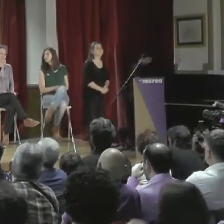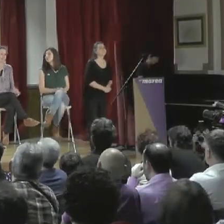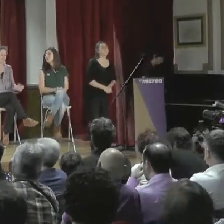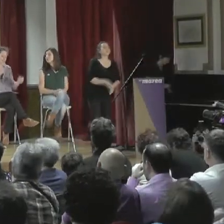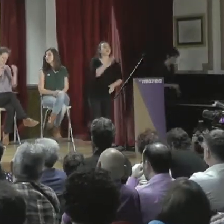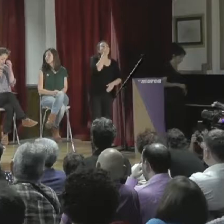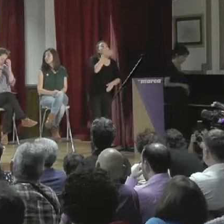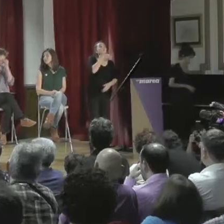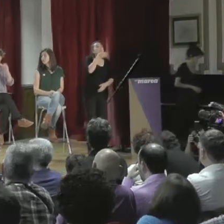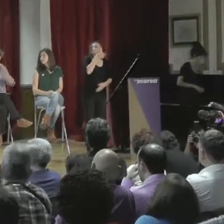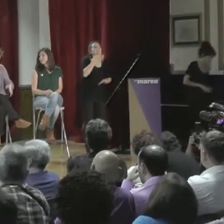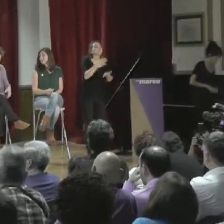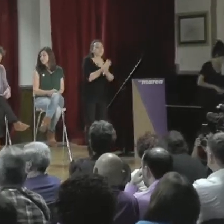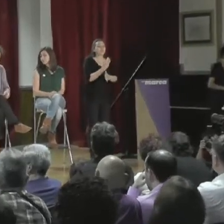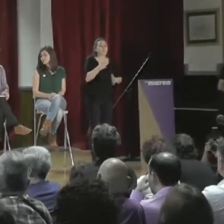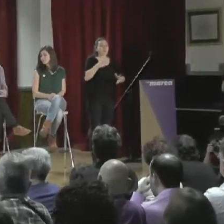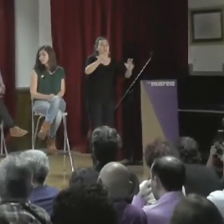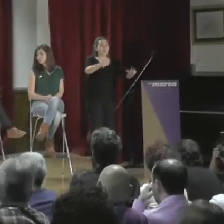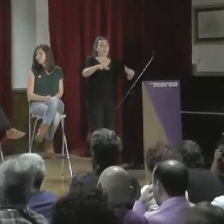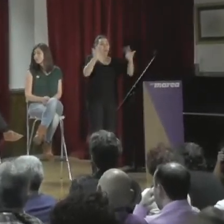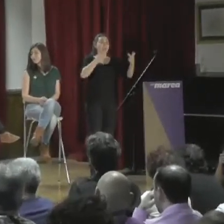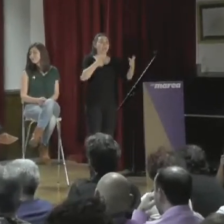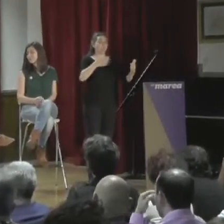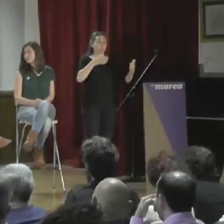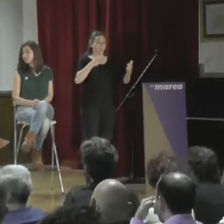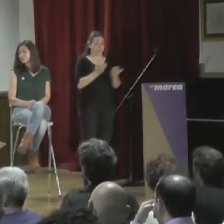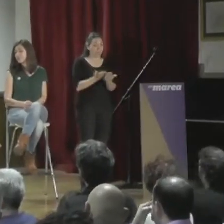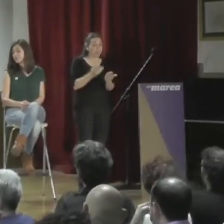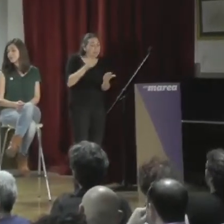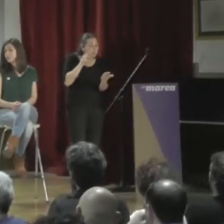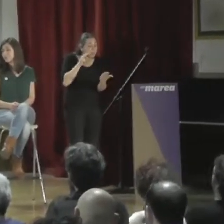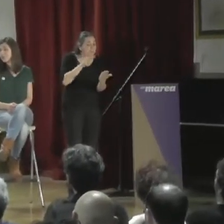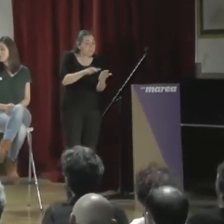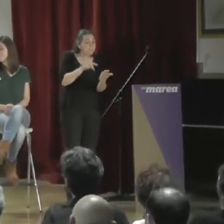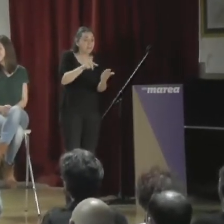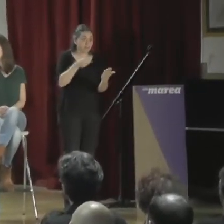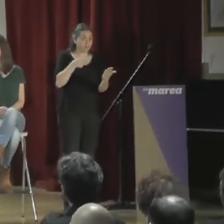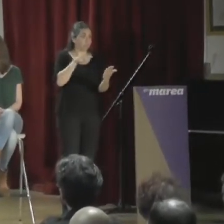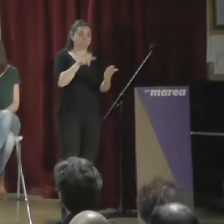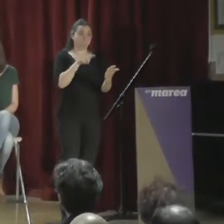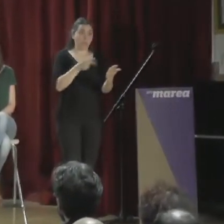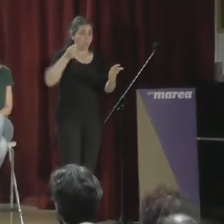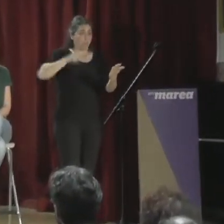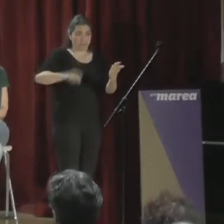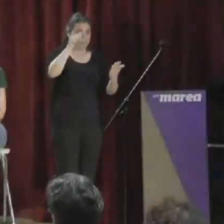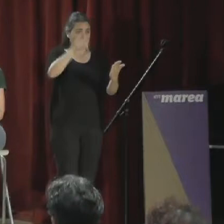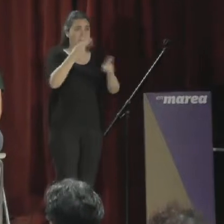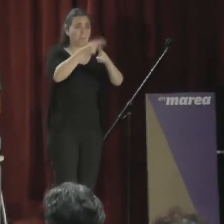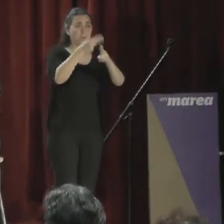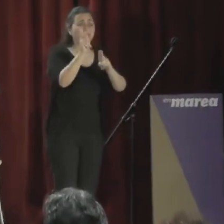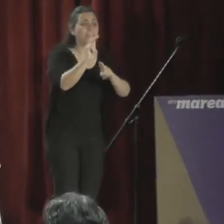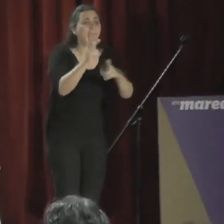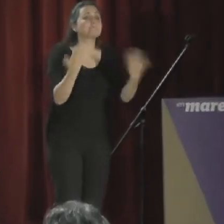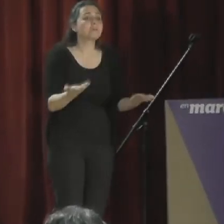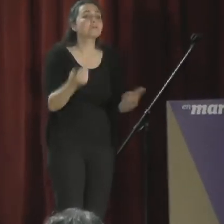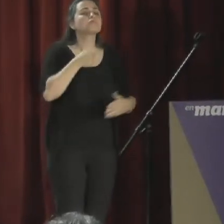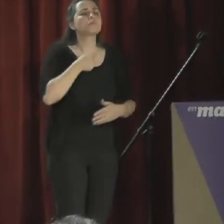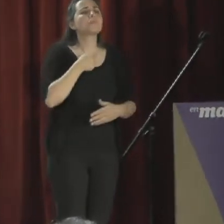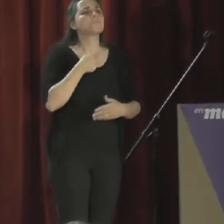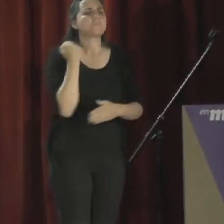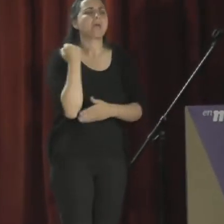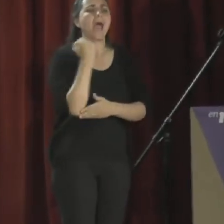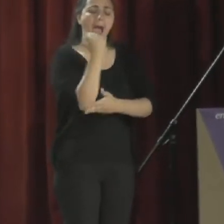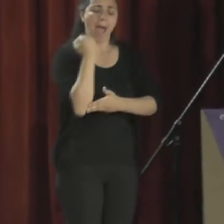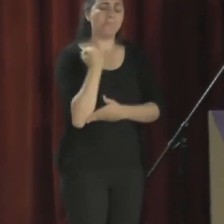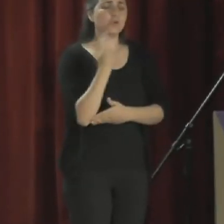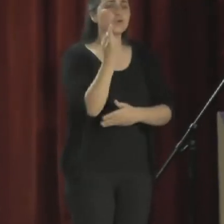Bueno, boas tardes. Ides permitir que teña así uns papeliños porque eu non me dedico a isto, entón os preciso un pouco de apoio. A pesar